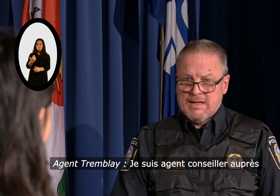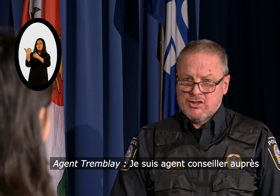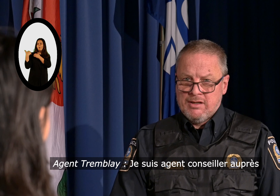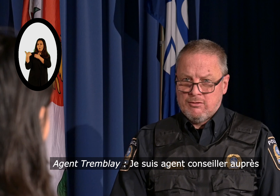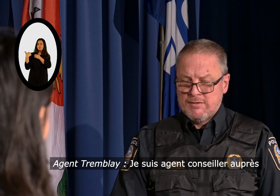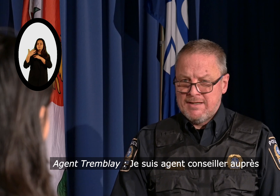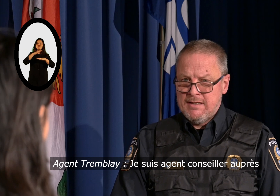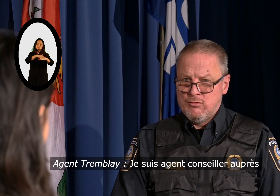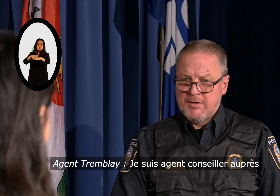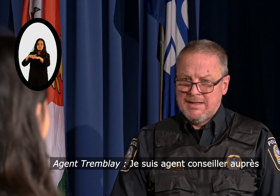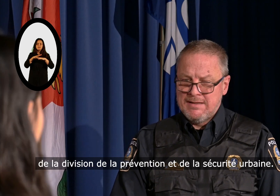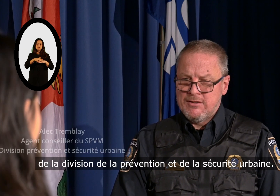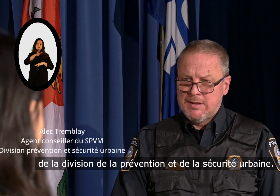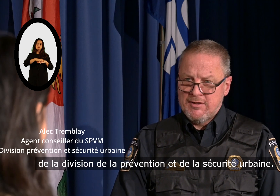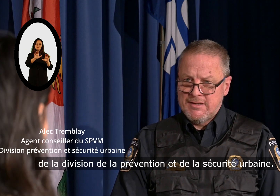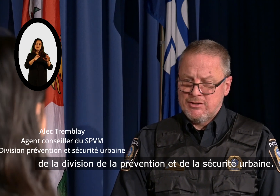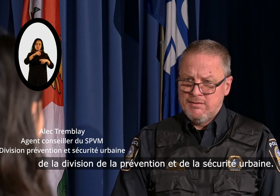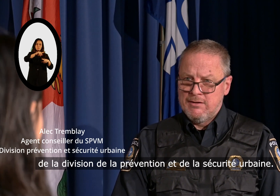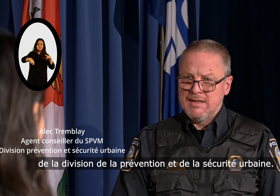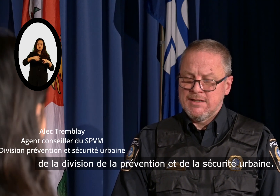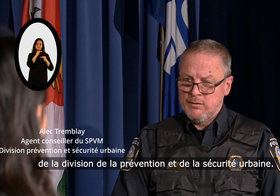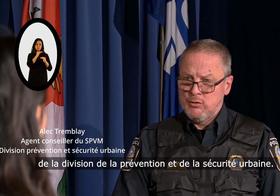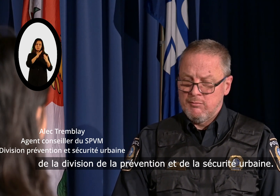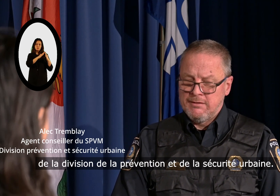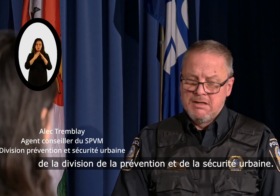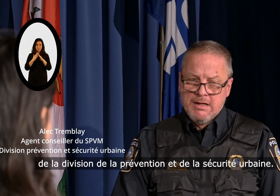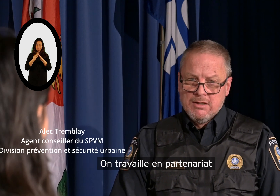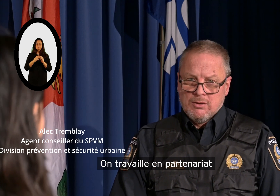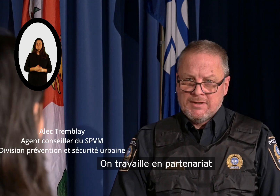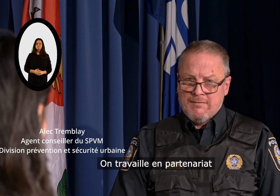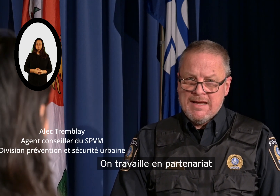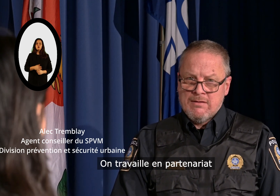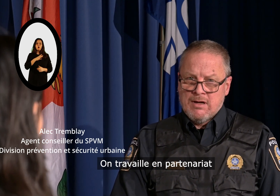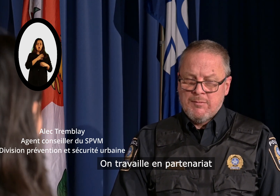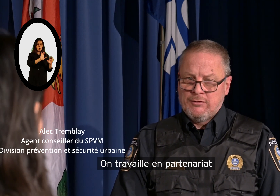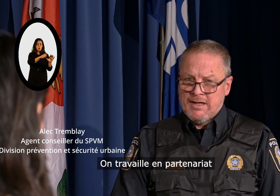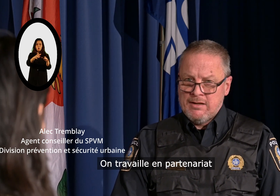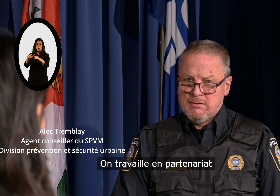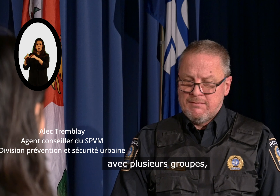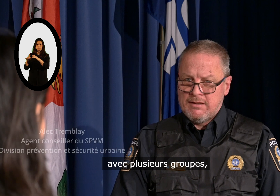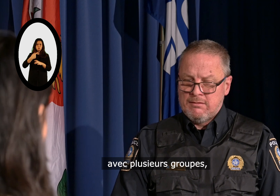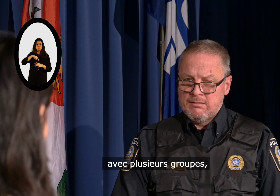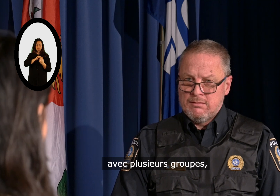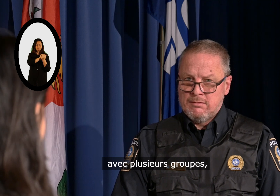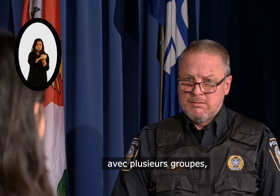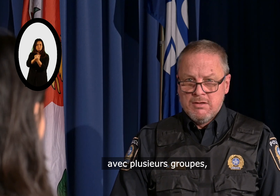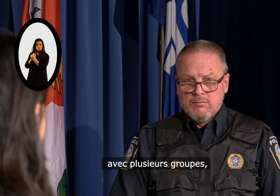agent conseiller auprès de la Division de la prévention et de la sécurité urbaine. On travaille en partenariat avec